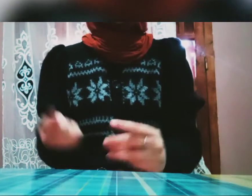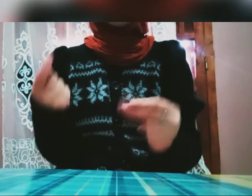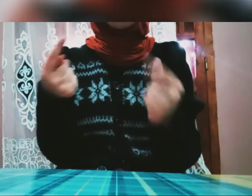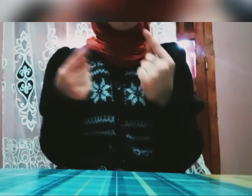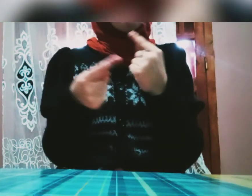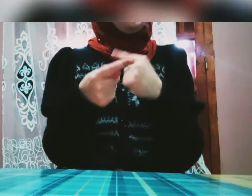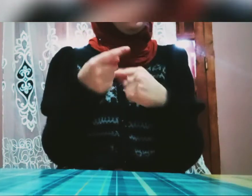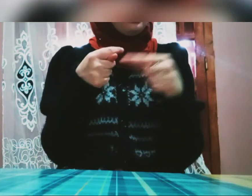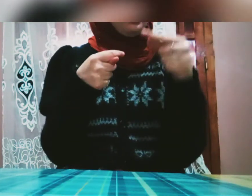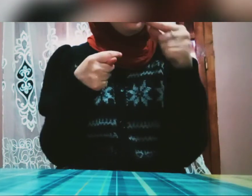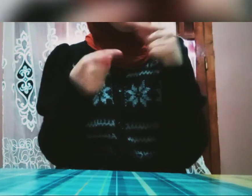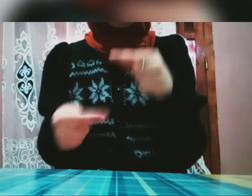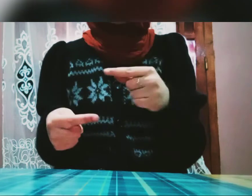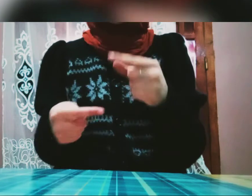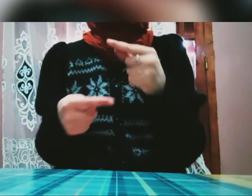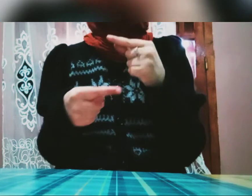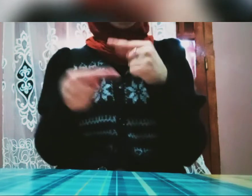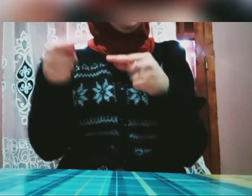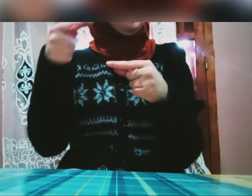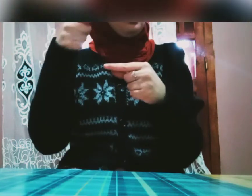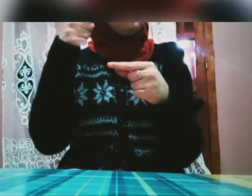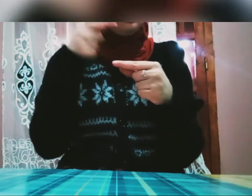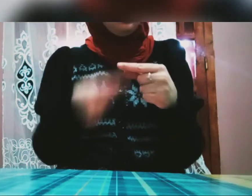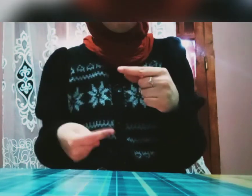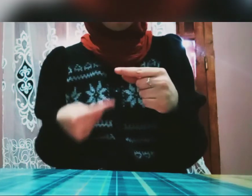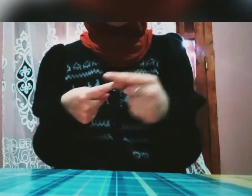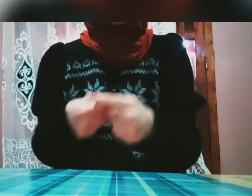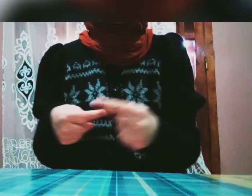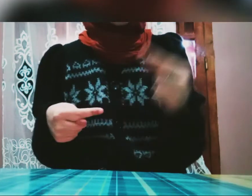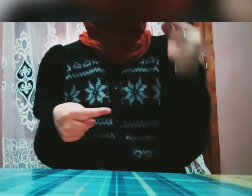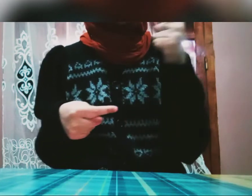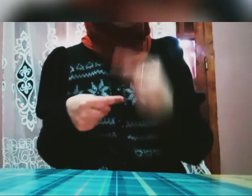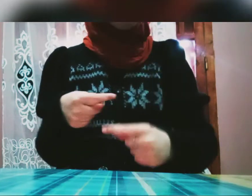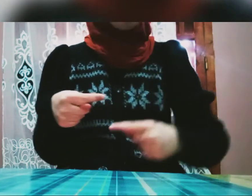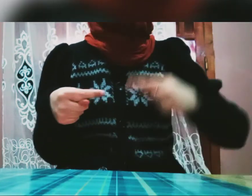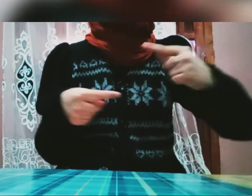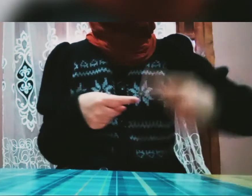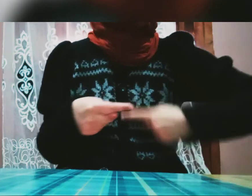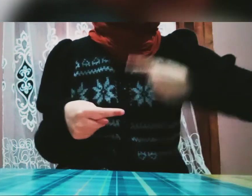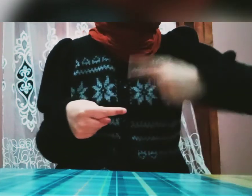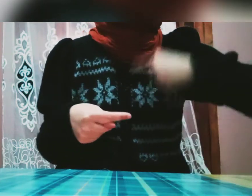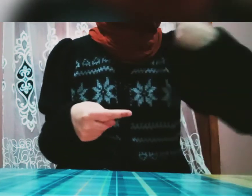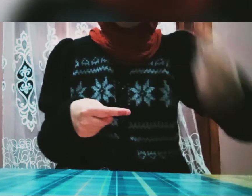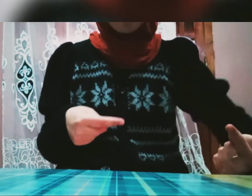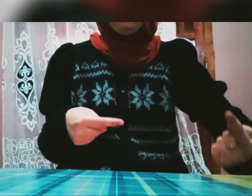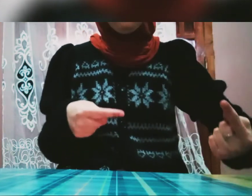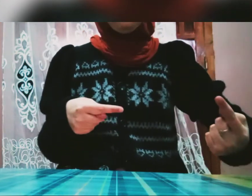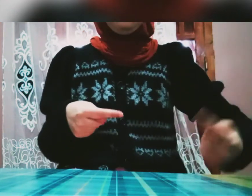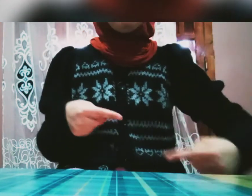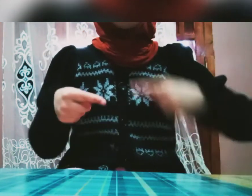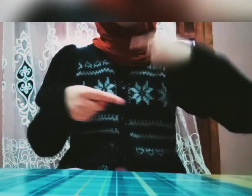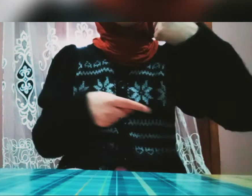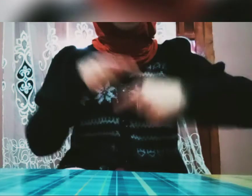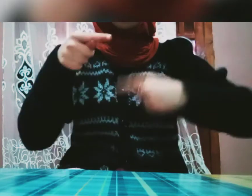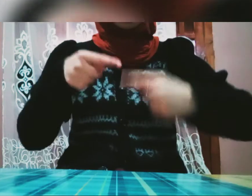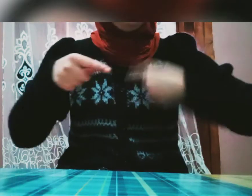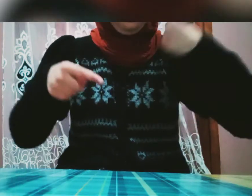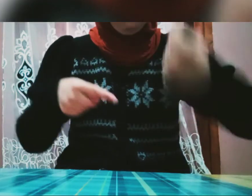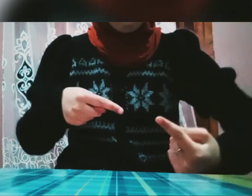ما كان غلط ويصحح الأخطاء تاع الماضي ويعاود يرجع من جديد يخدم من جديد يتعب